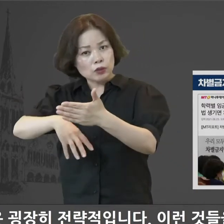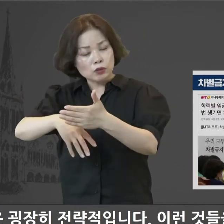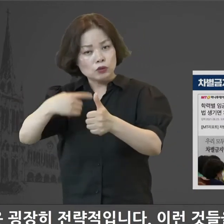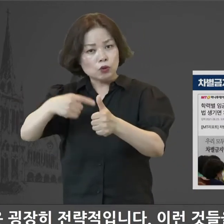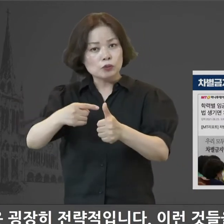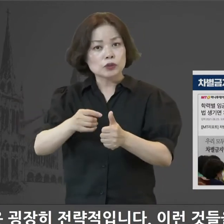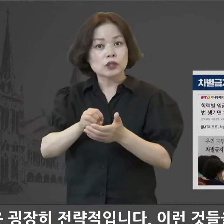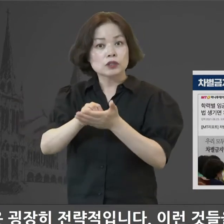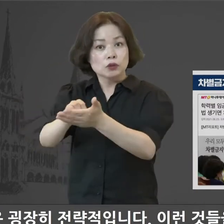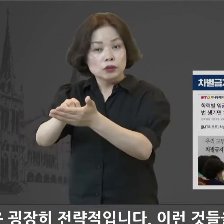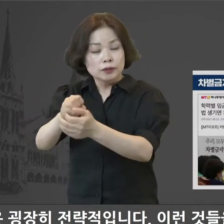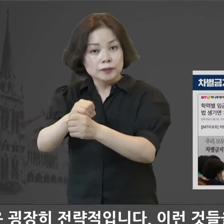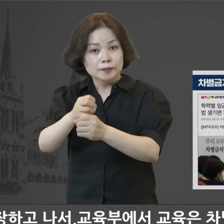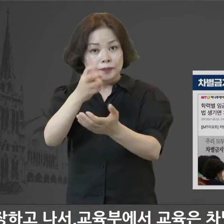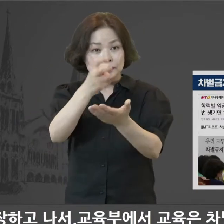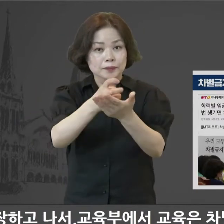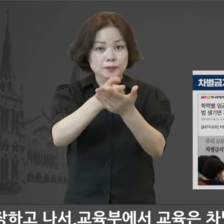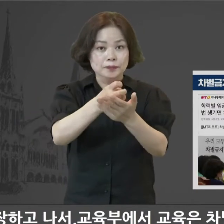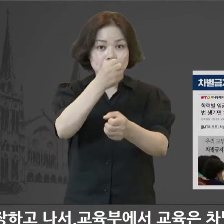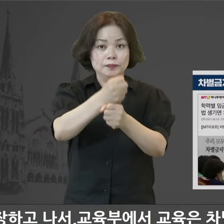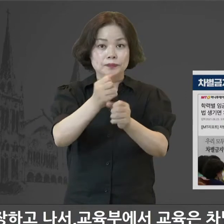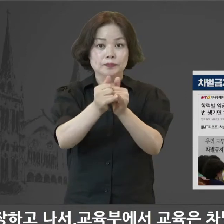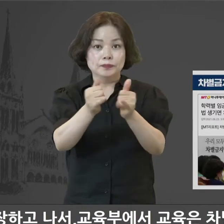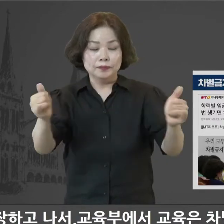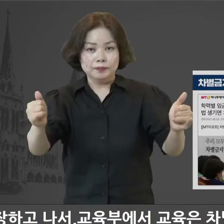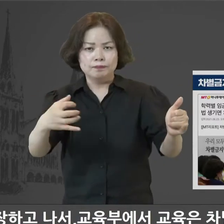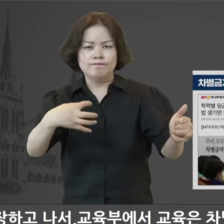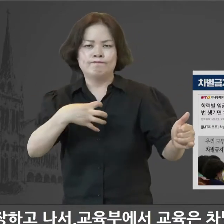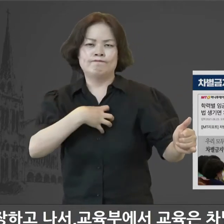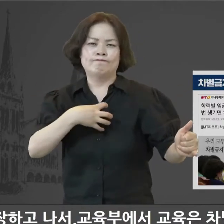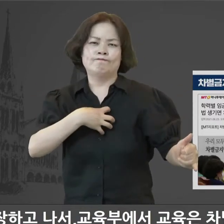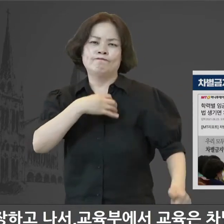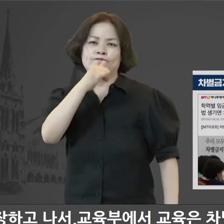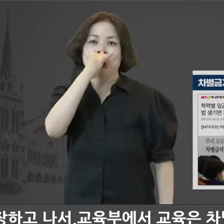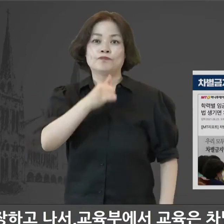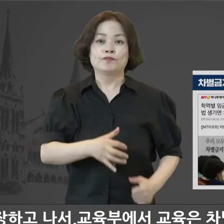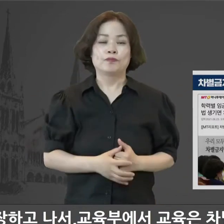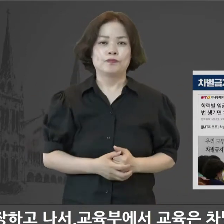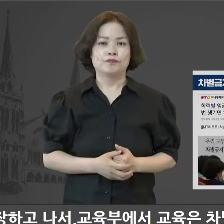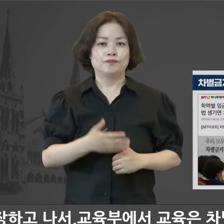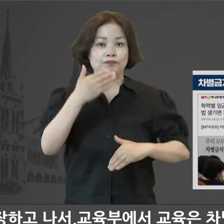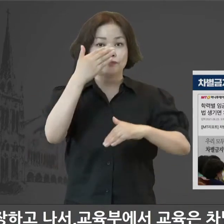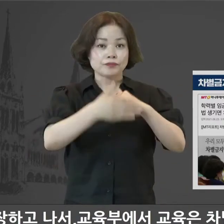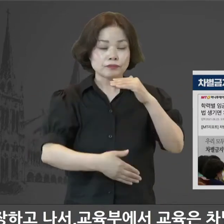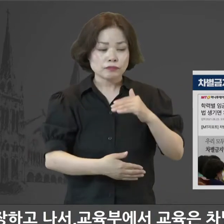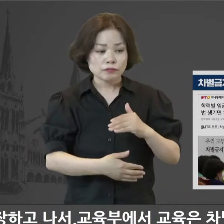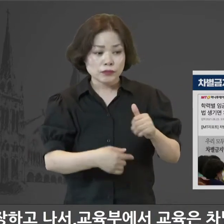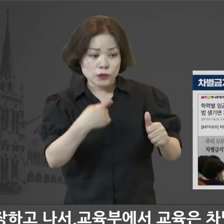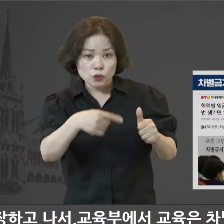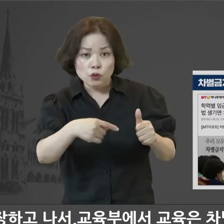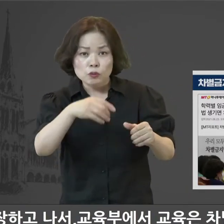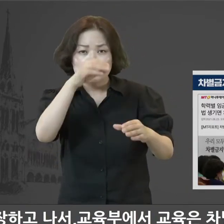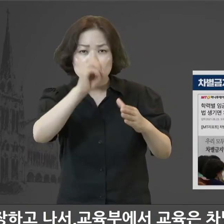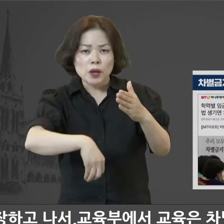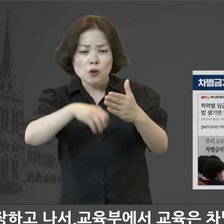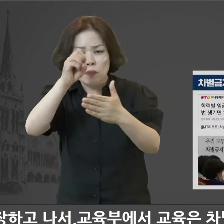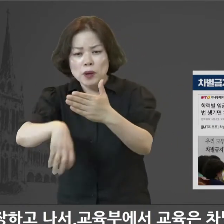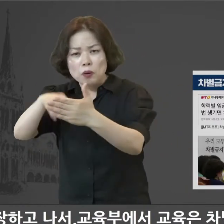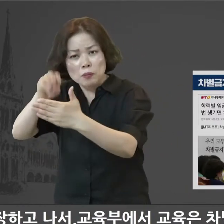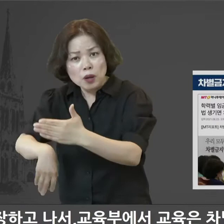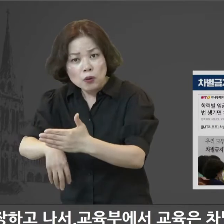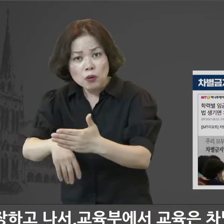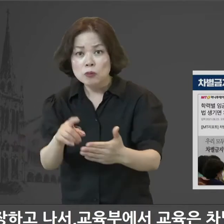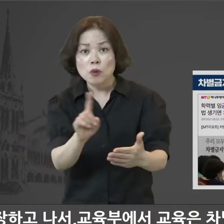내니까 지금 저 법안 발의한 사람은 위기에 빠진 거예요. 이런 식으로 그럼 교육 빼야 되고 뭐 빼야 되고 이러다